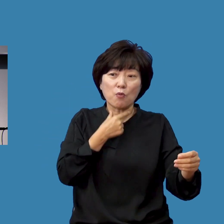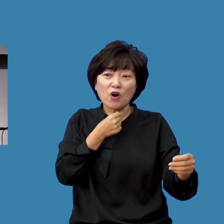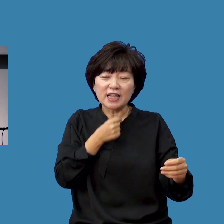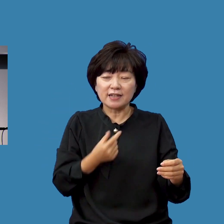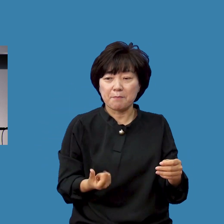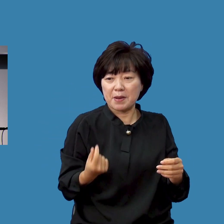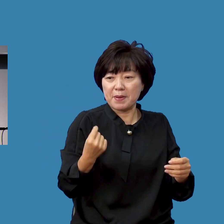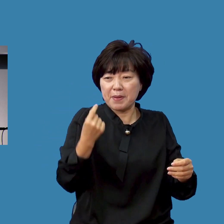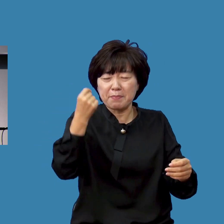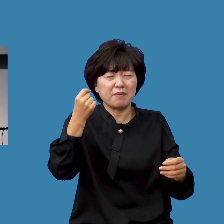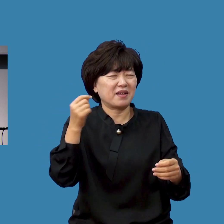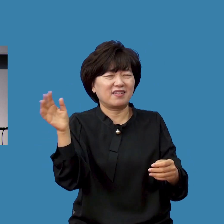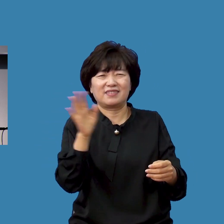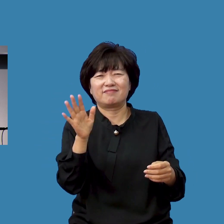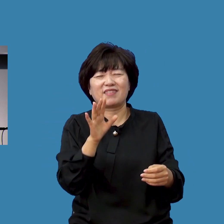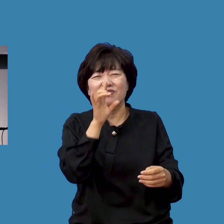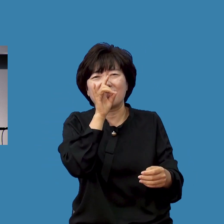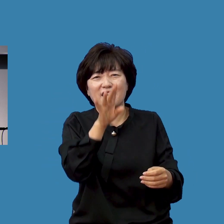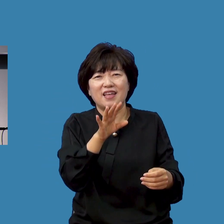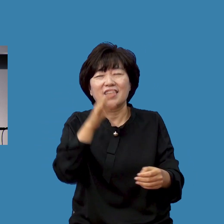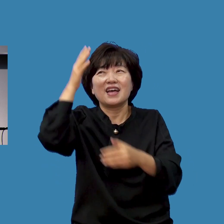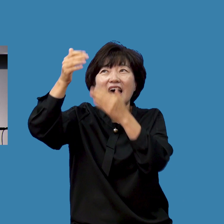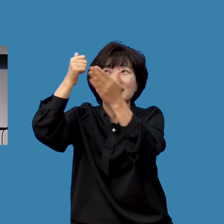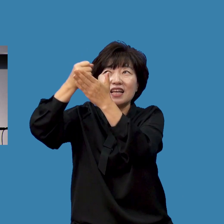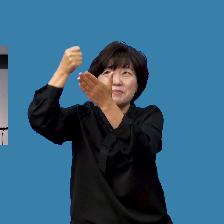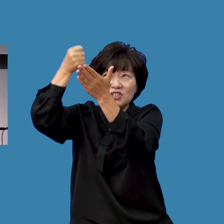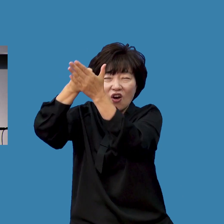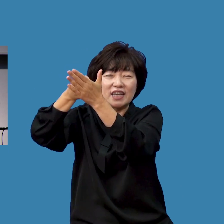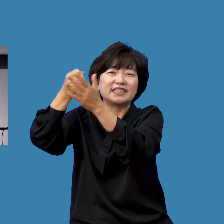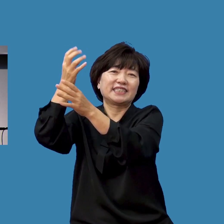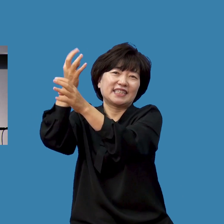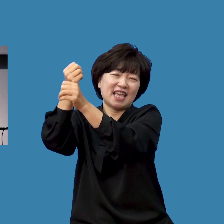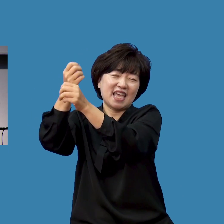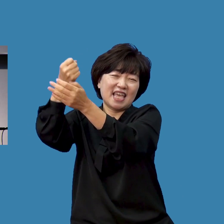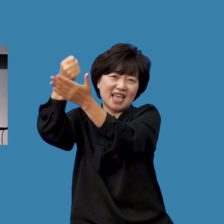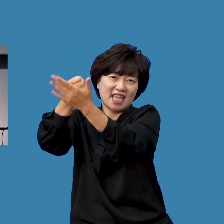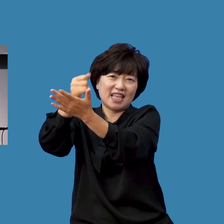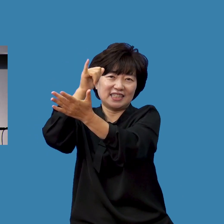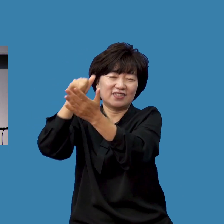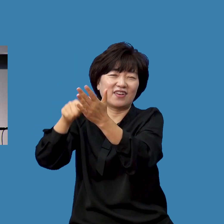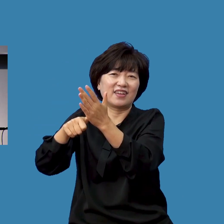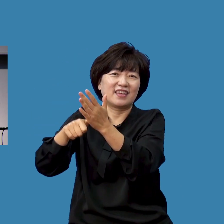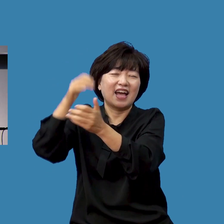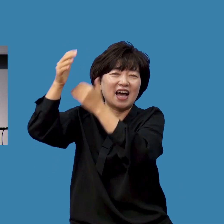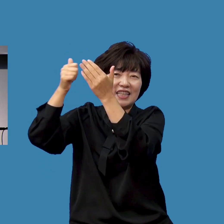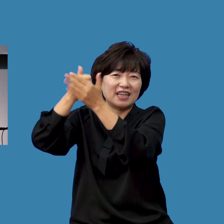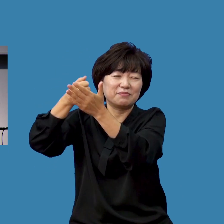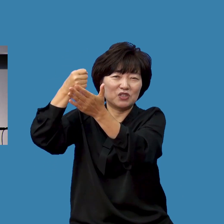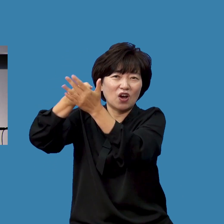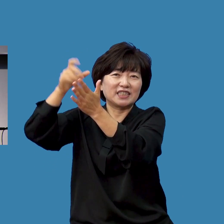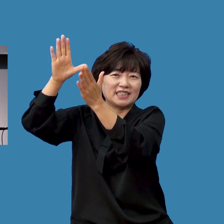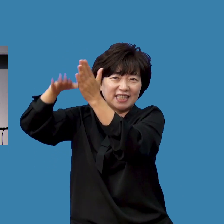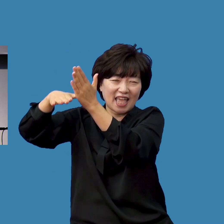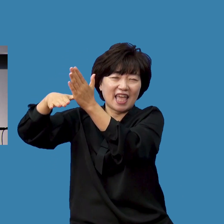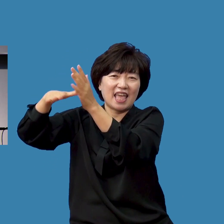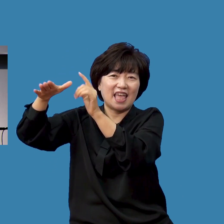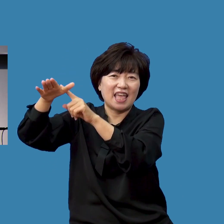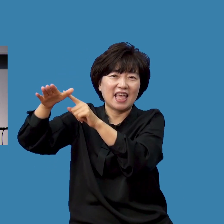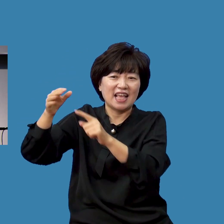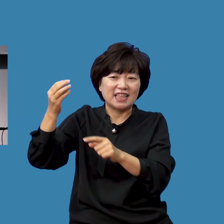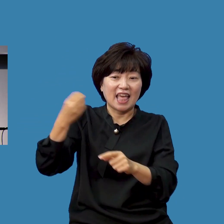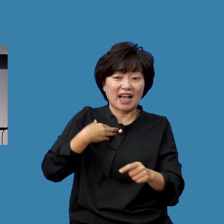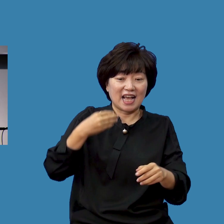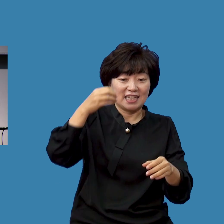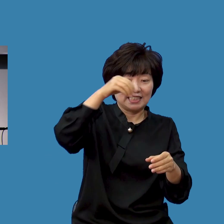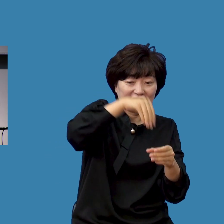우리가 원하는 때에 즉각 열매를 거두는 게 아니라는 거예요. 하나님이 정하신 때가 있다는 거예요. 하나님이 정하신 때가 있어요. 우리가